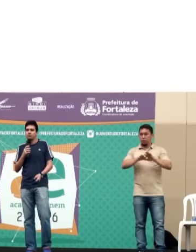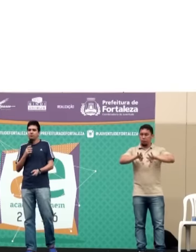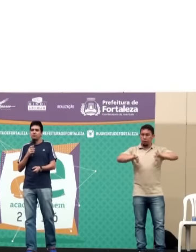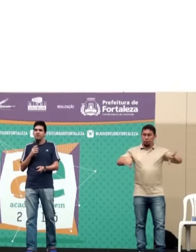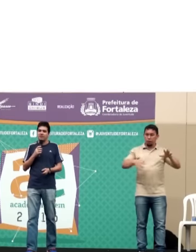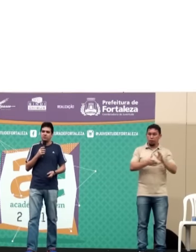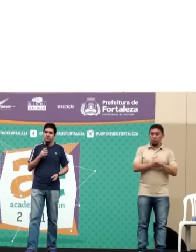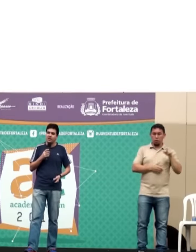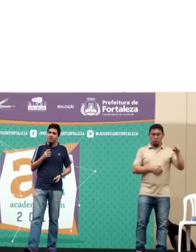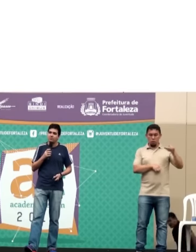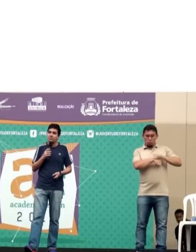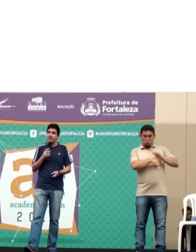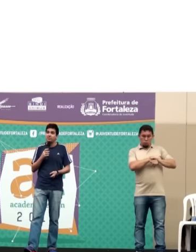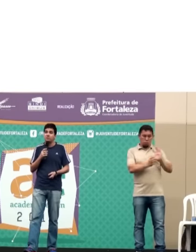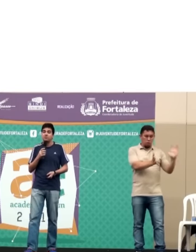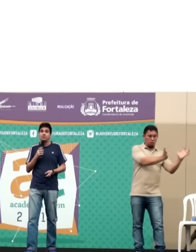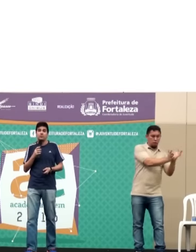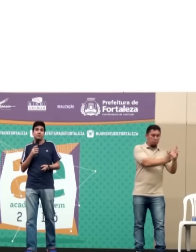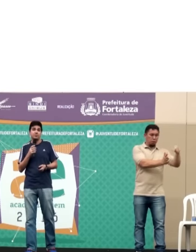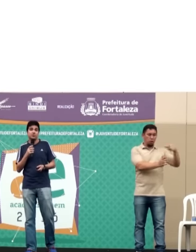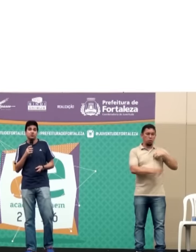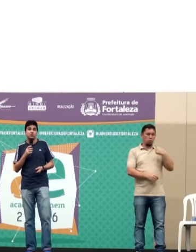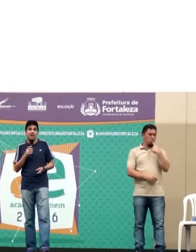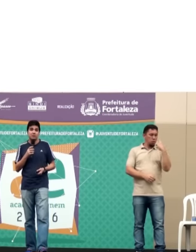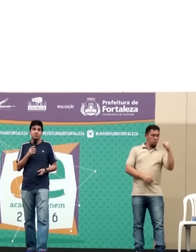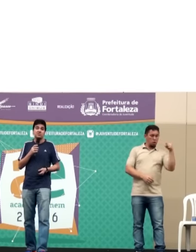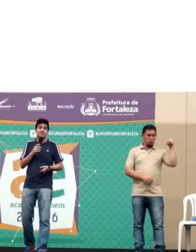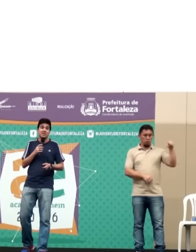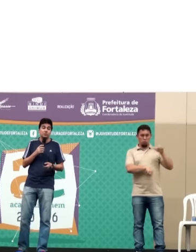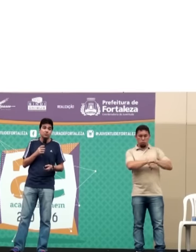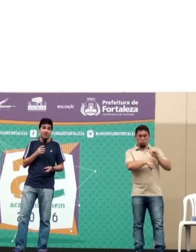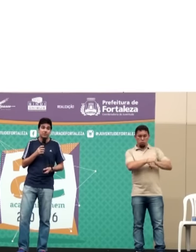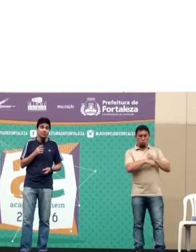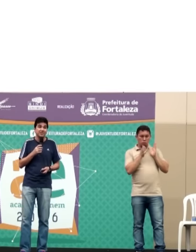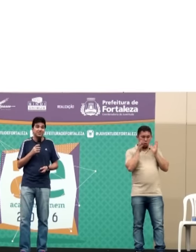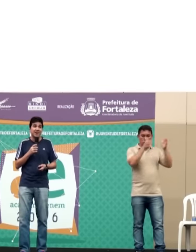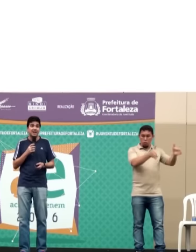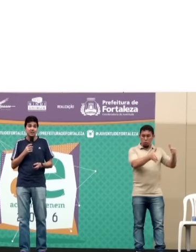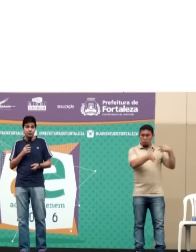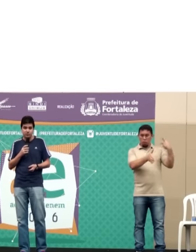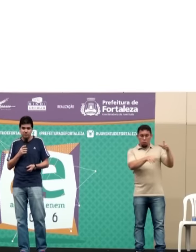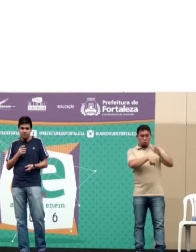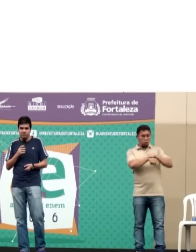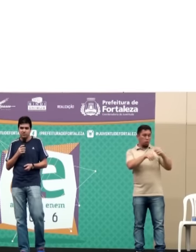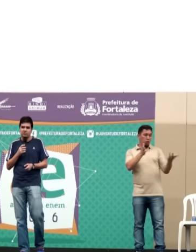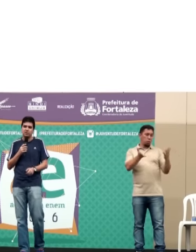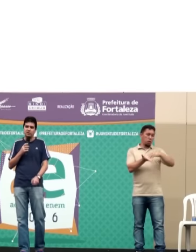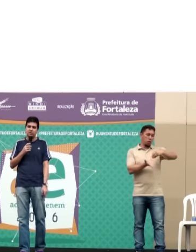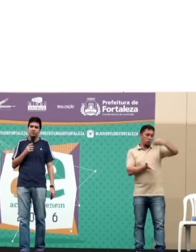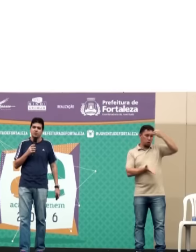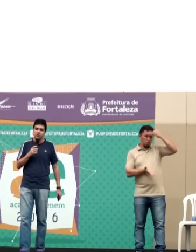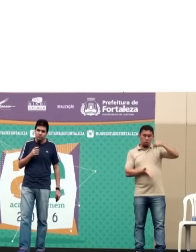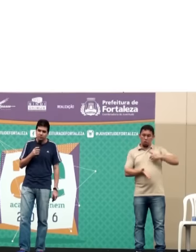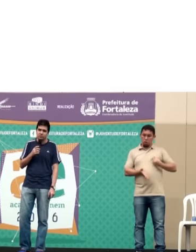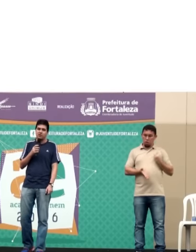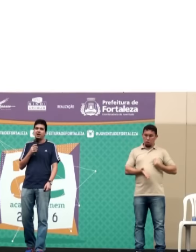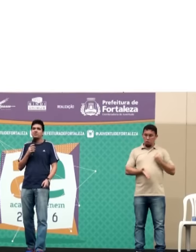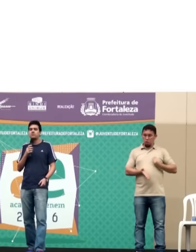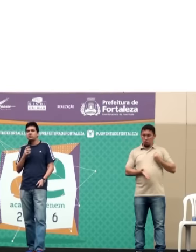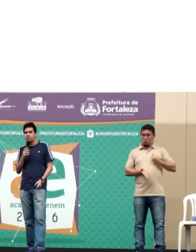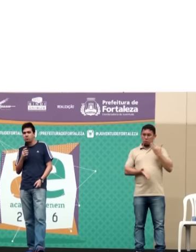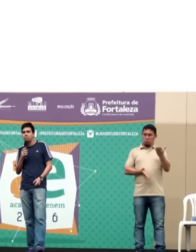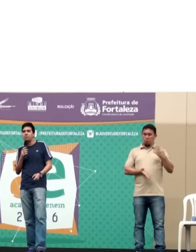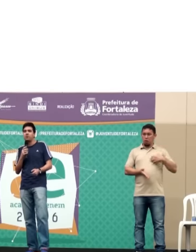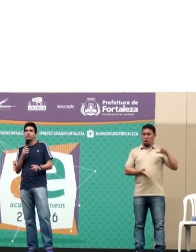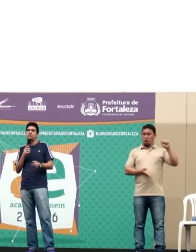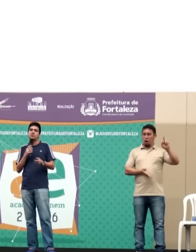Começar com o estudo dos ácidos, tá? Os ácidos, nós vamos estudá-los segundo a teoria de Arrhenius, que diz o seguinte: os